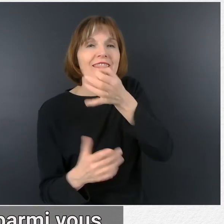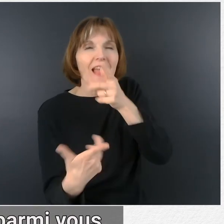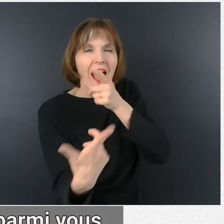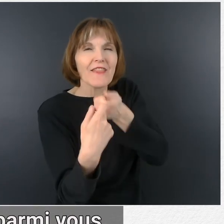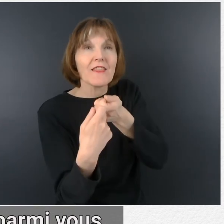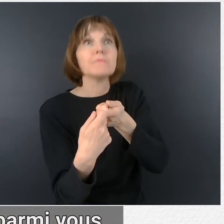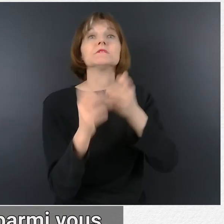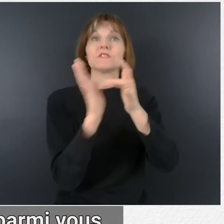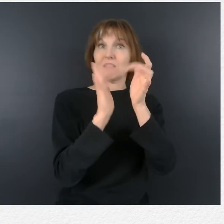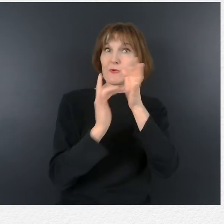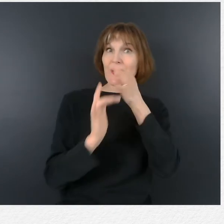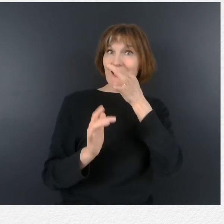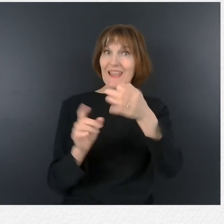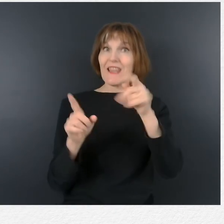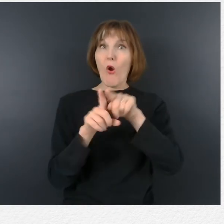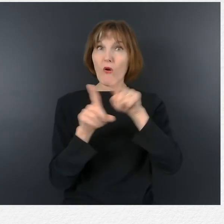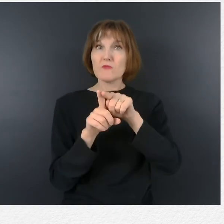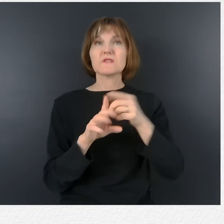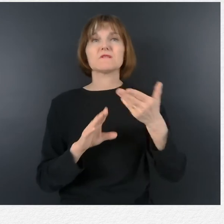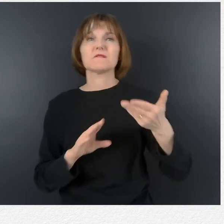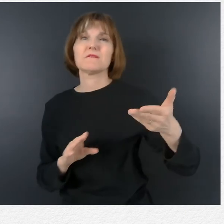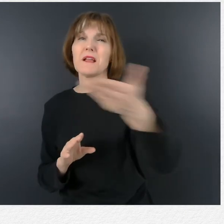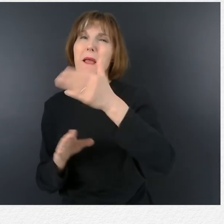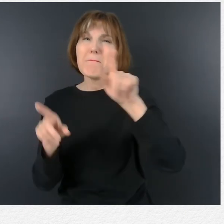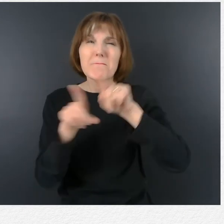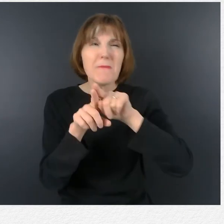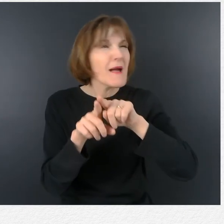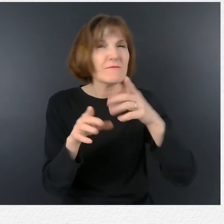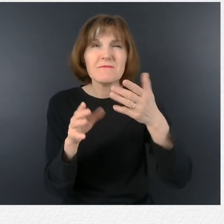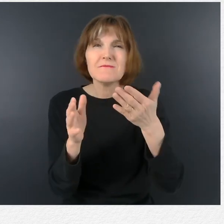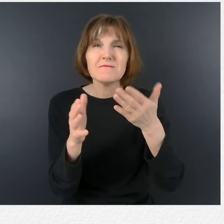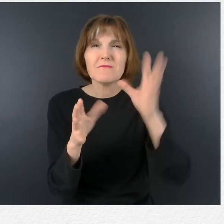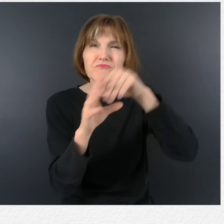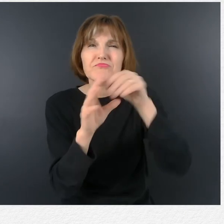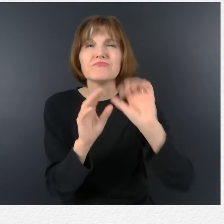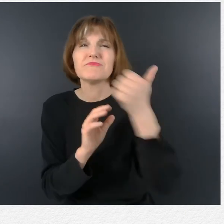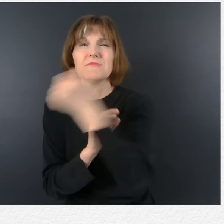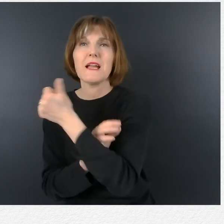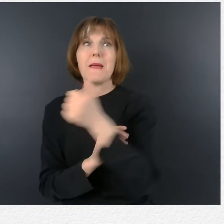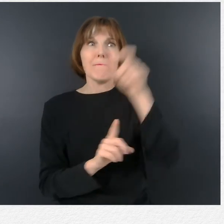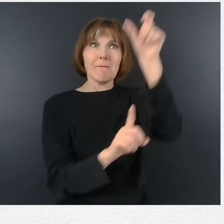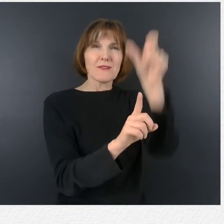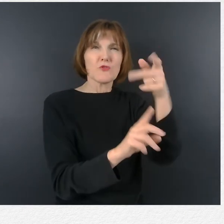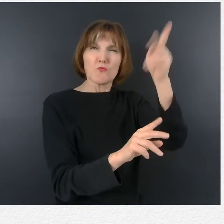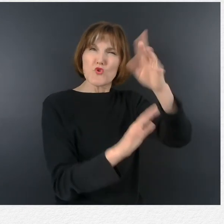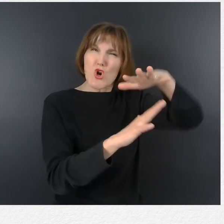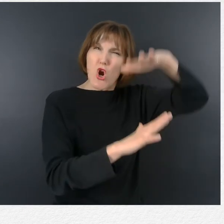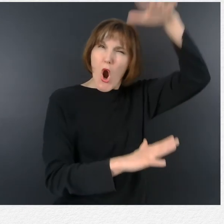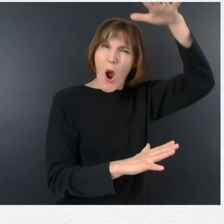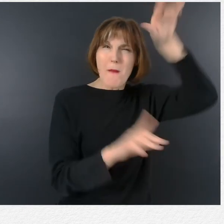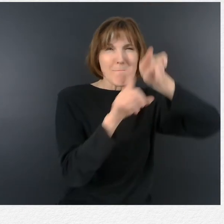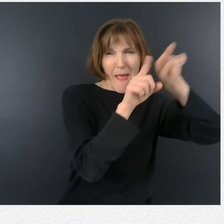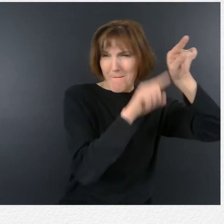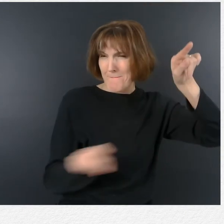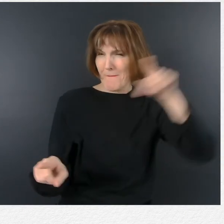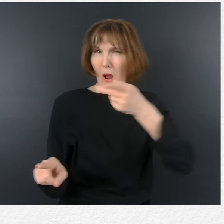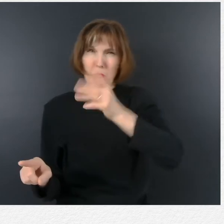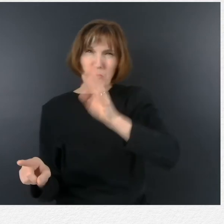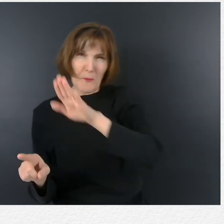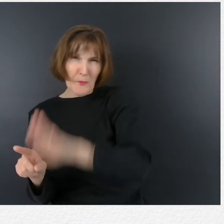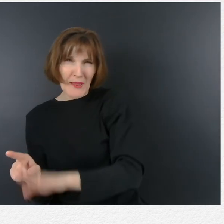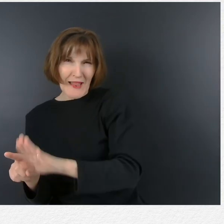vous, mais que le plus grand parmi vous soit comme le plus petit et celui qui gouverne comme celui qui